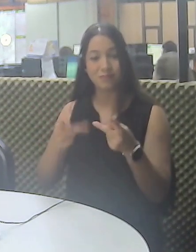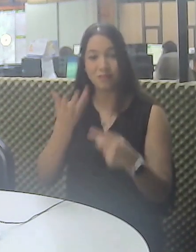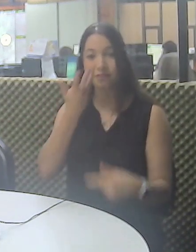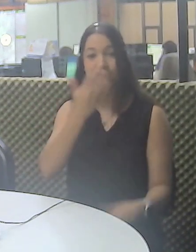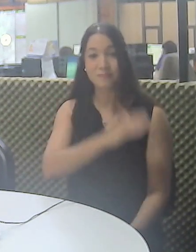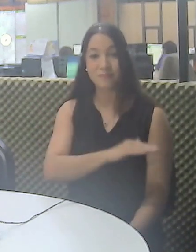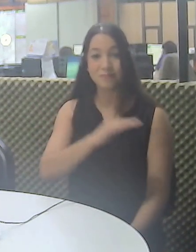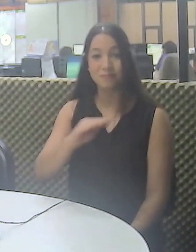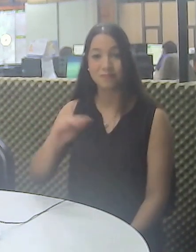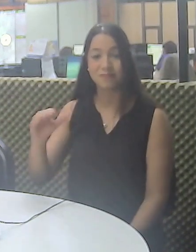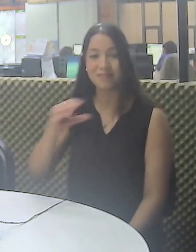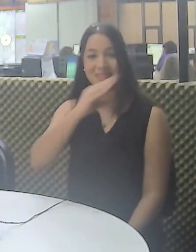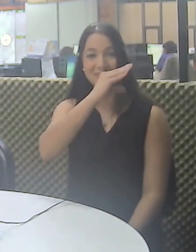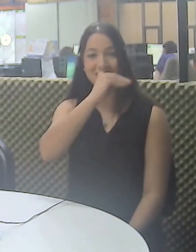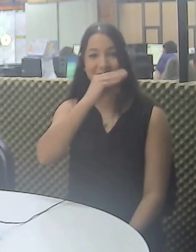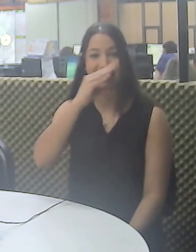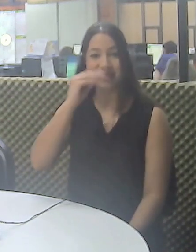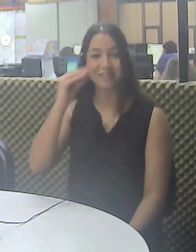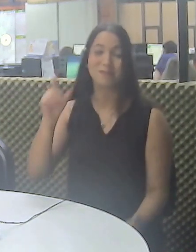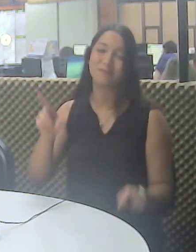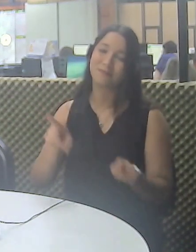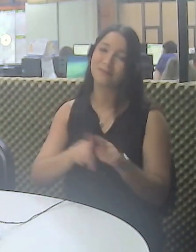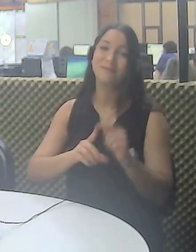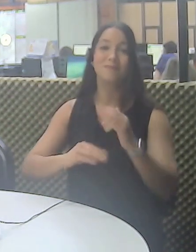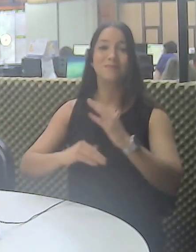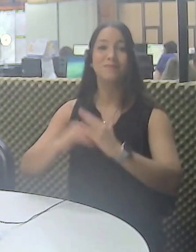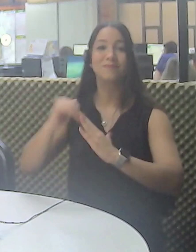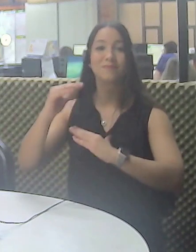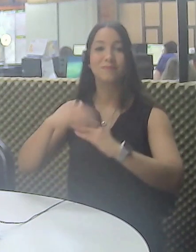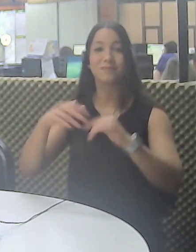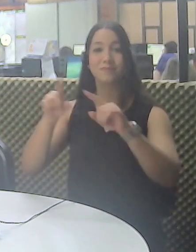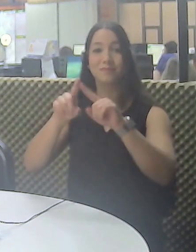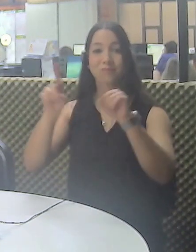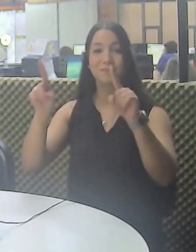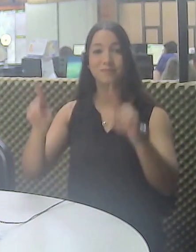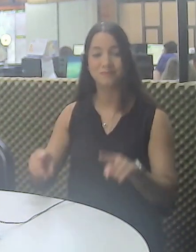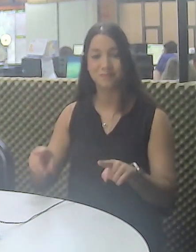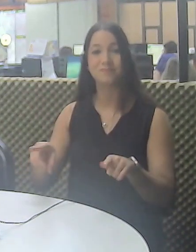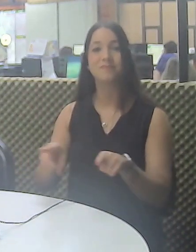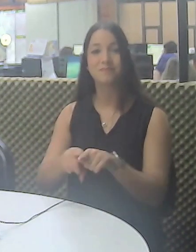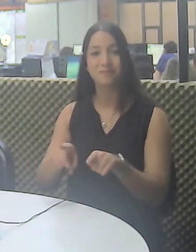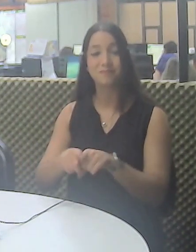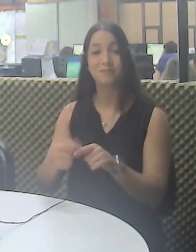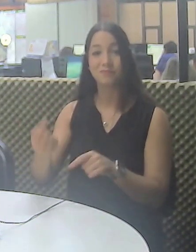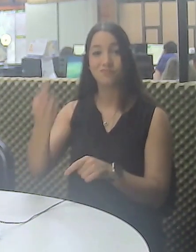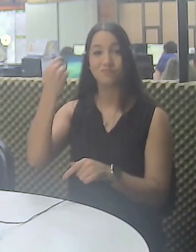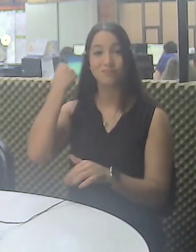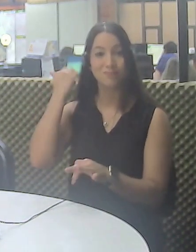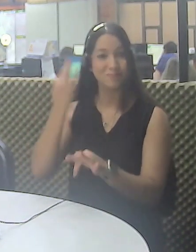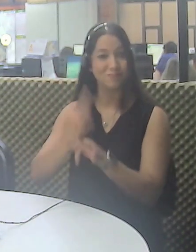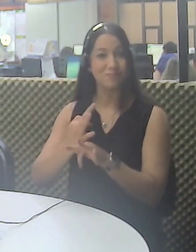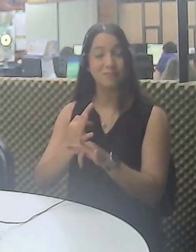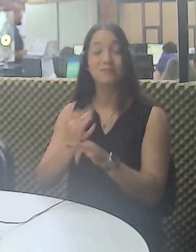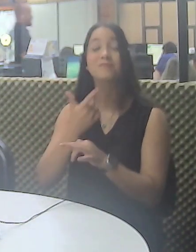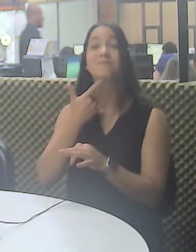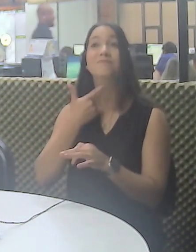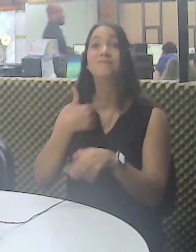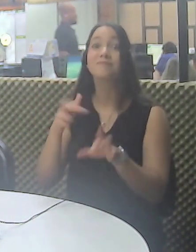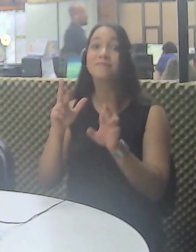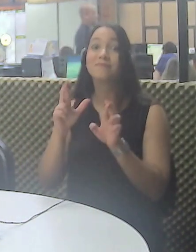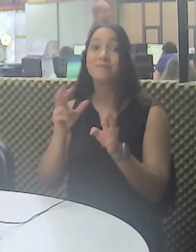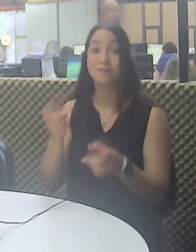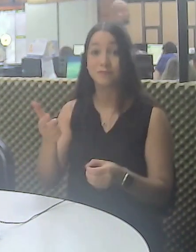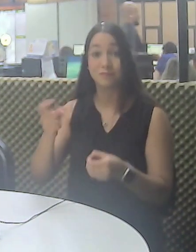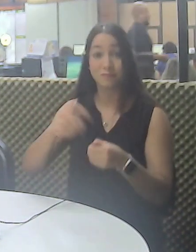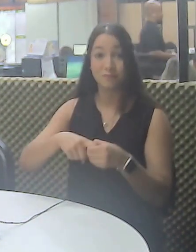crianças, nossos adolescentes e também os profissionais. Os profissionais que também ficaram de férias e que a gente quer que ao retornar